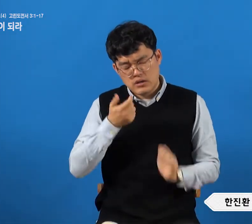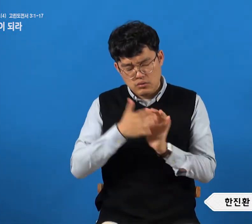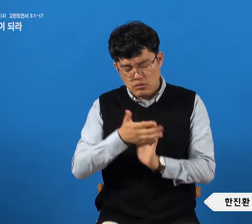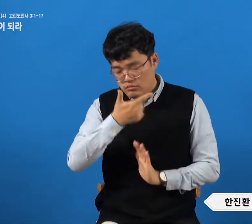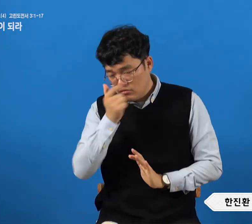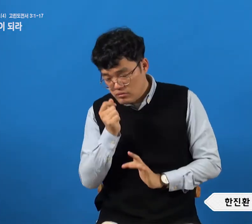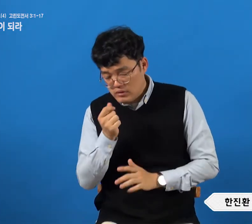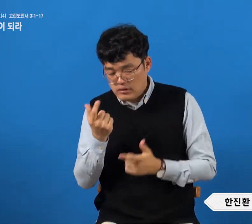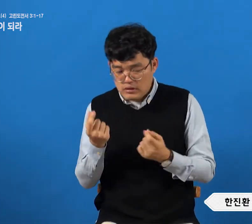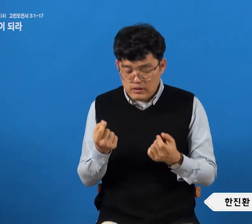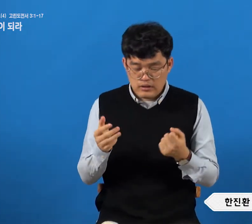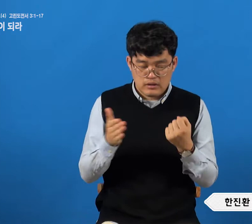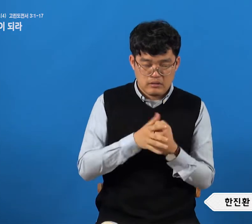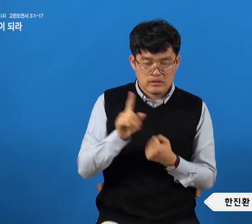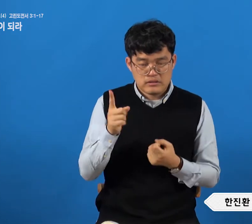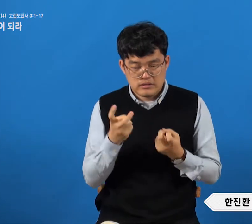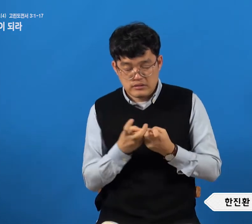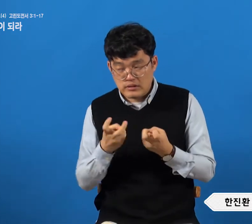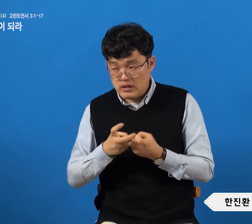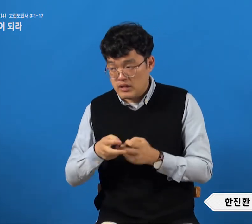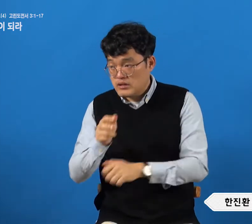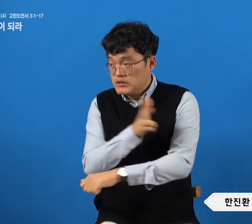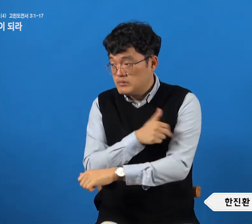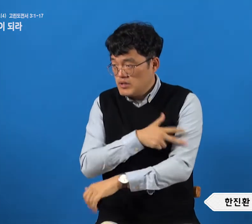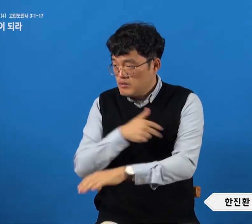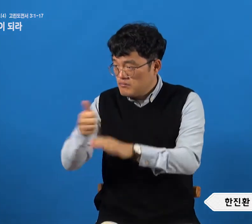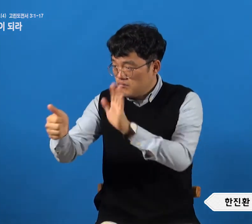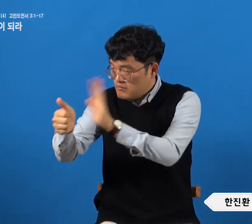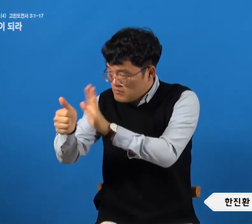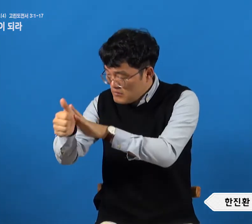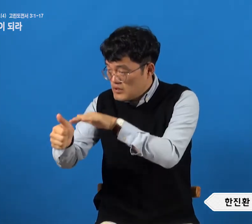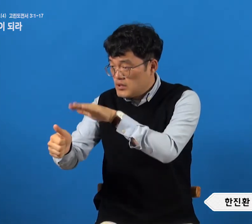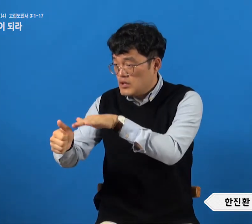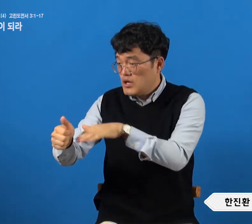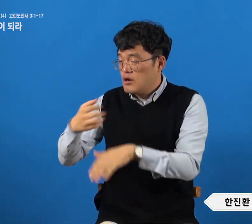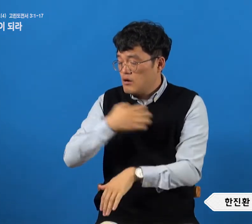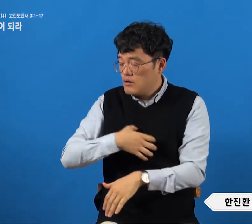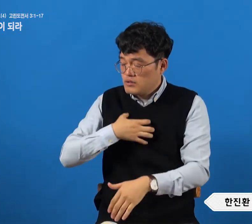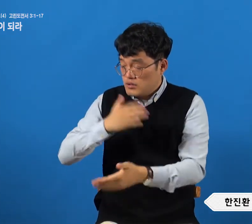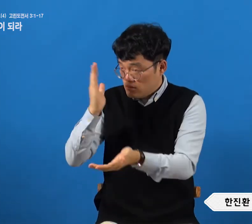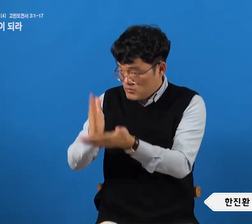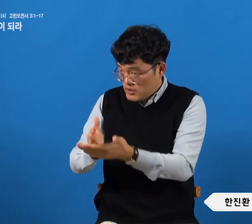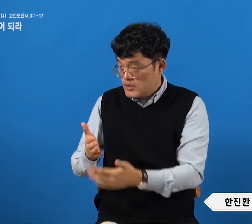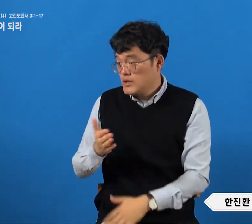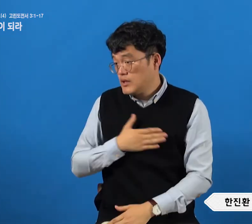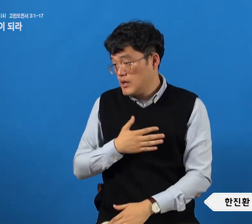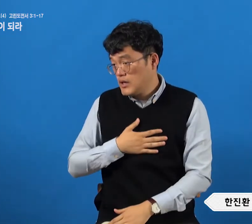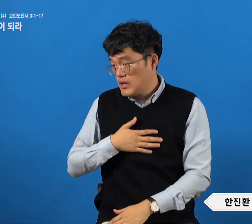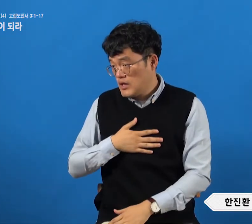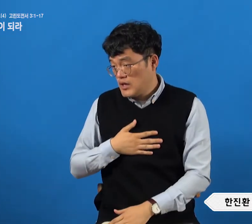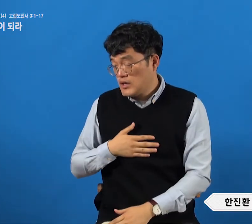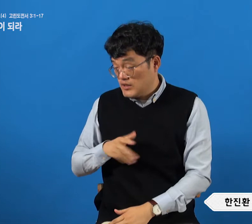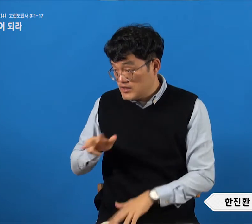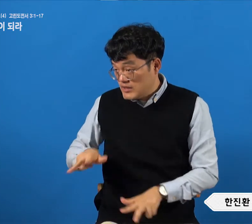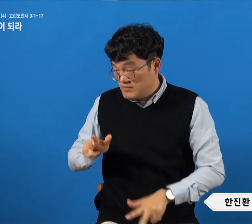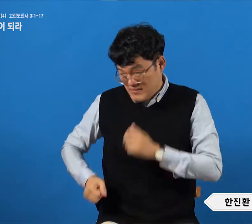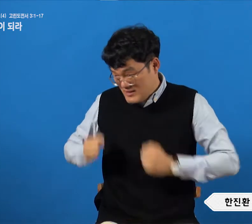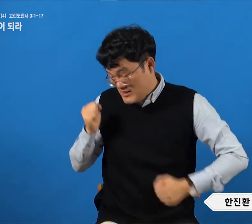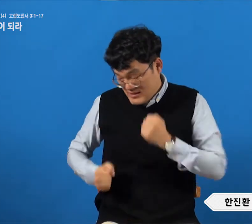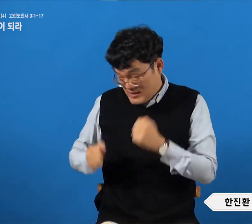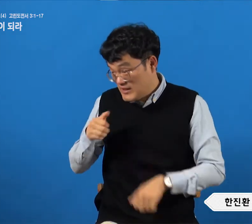혼자 기도해서는 부족할 것 같고, 그래서 그 집사님에게 집사님 염려 마십시오. 제가